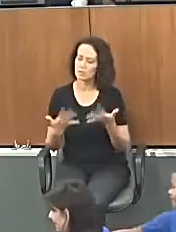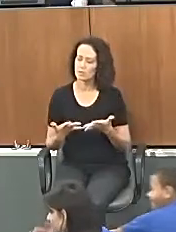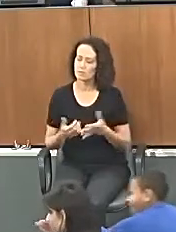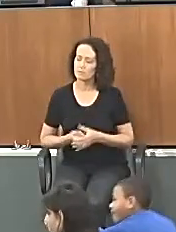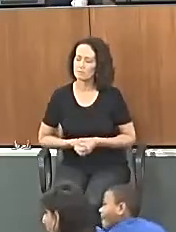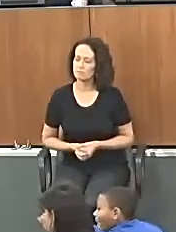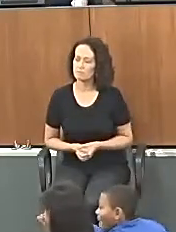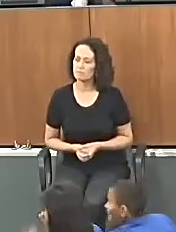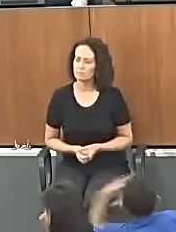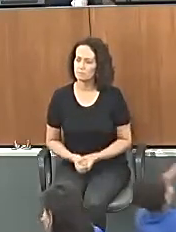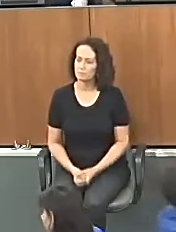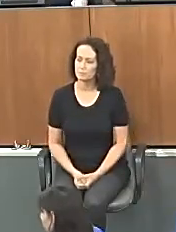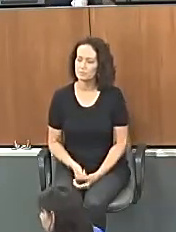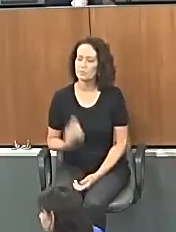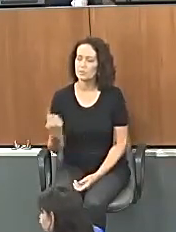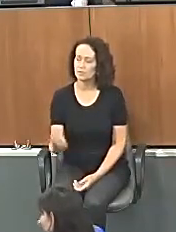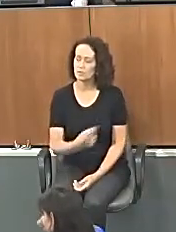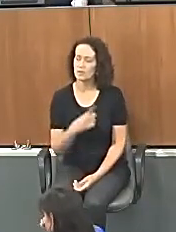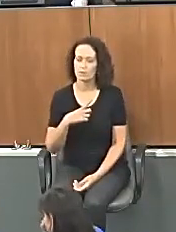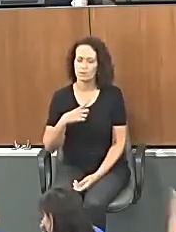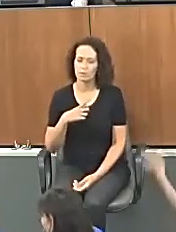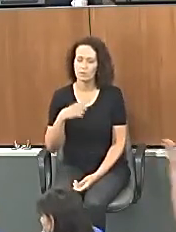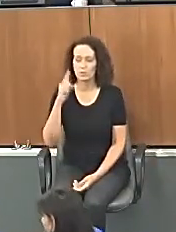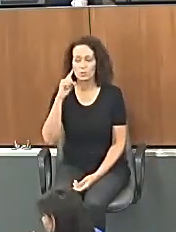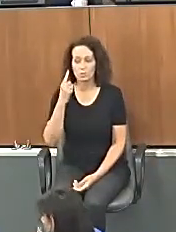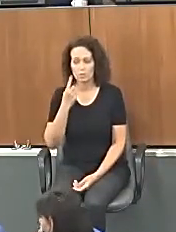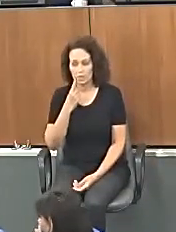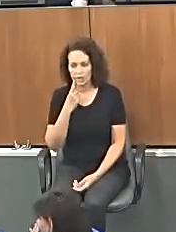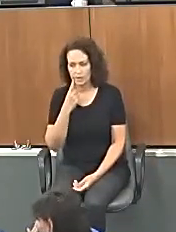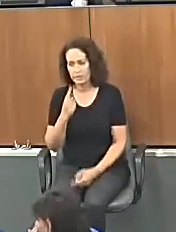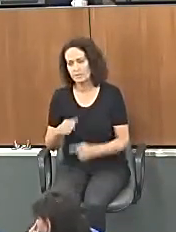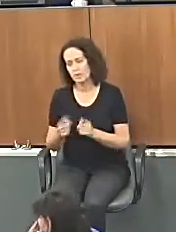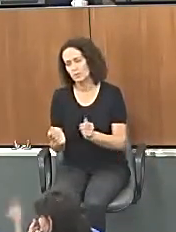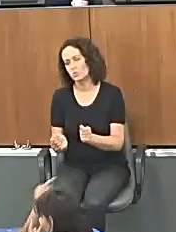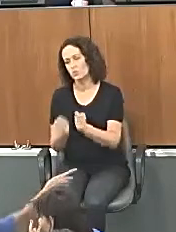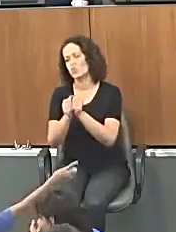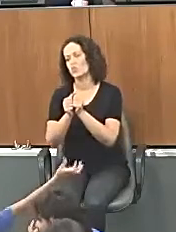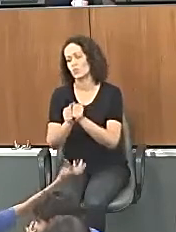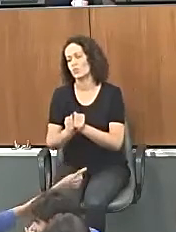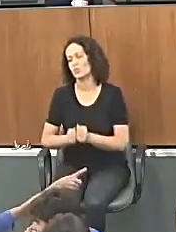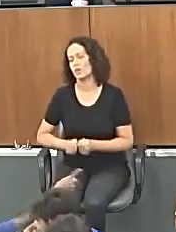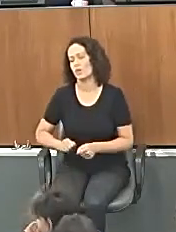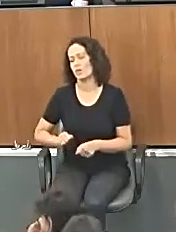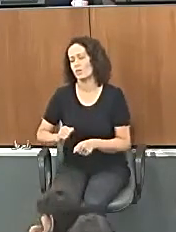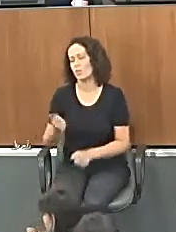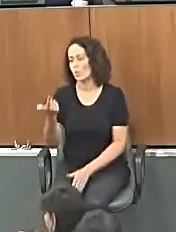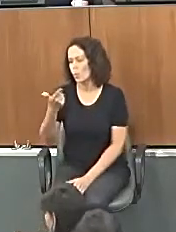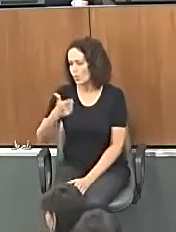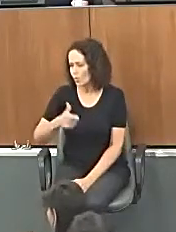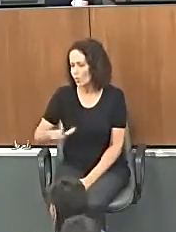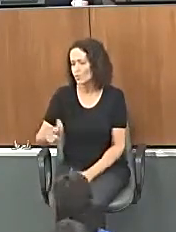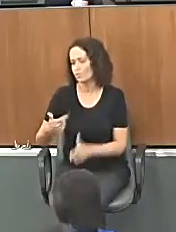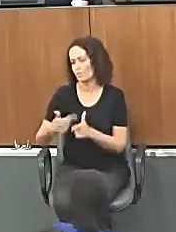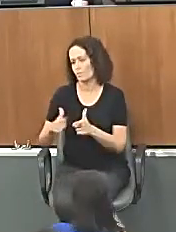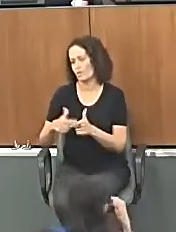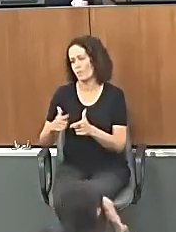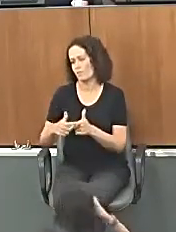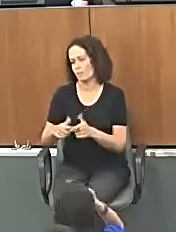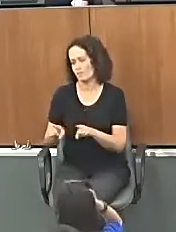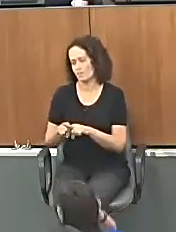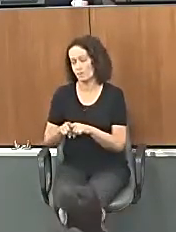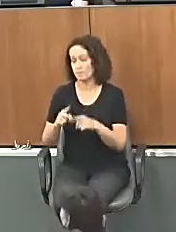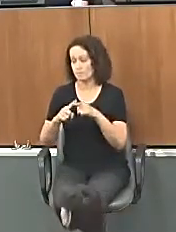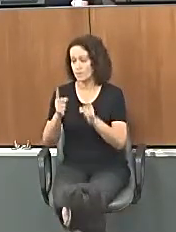de nós temos a surdez com os comprometimentos mas o surto quando ele é incentivado né e